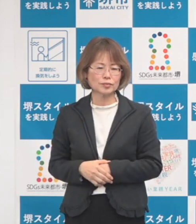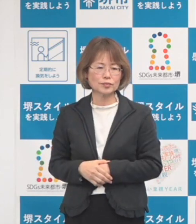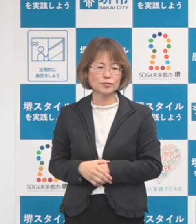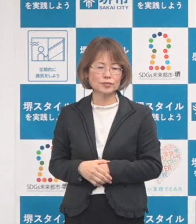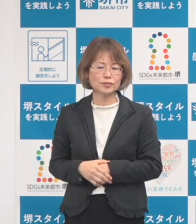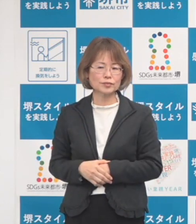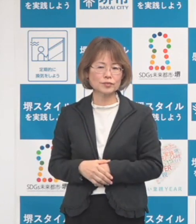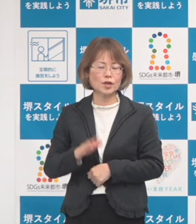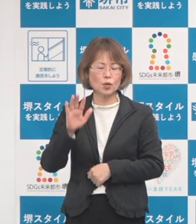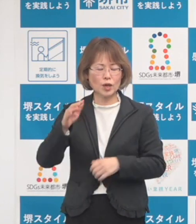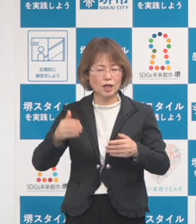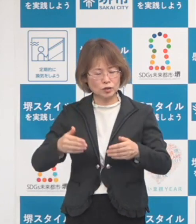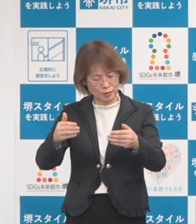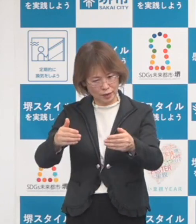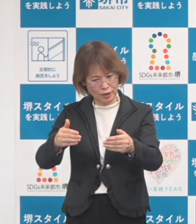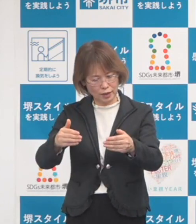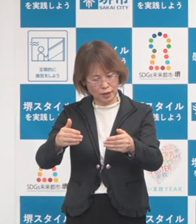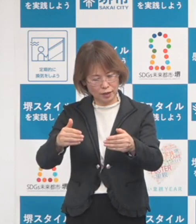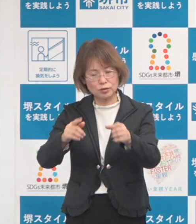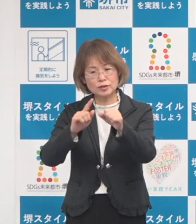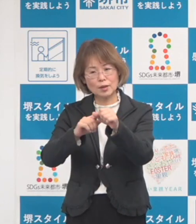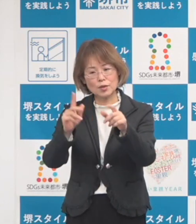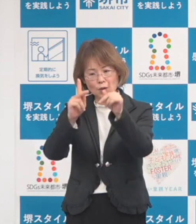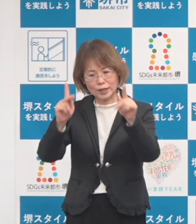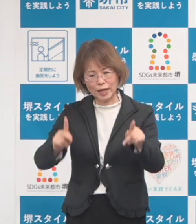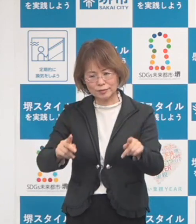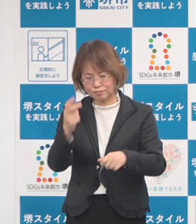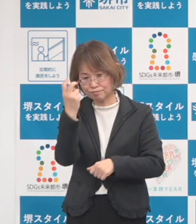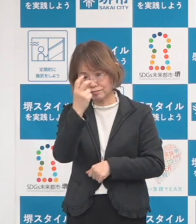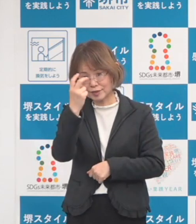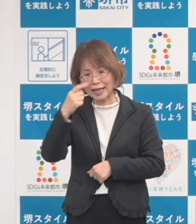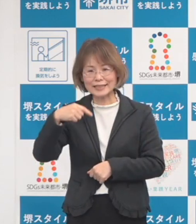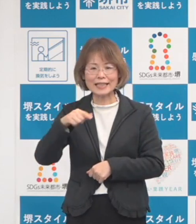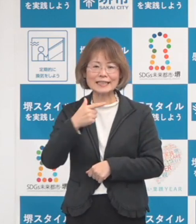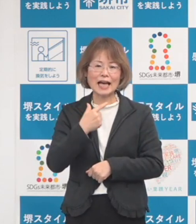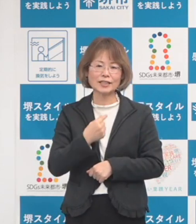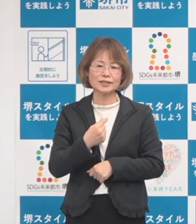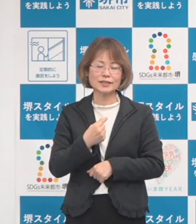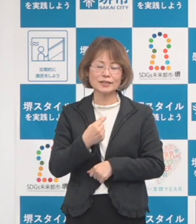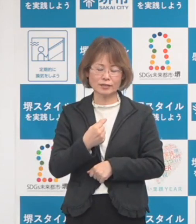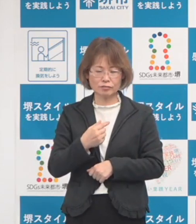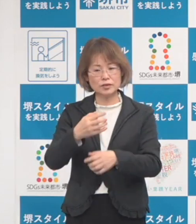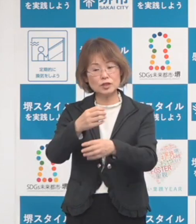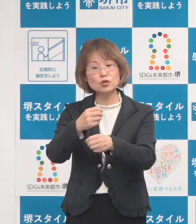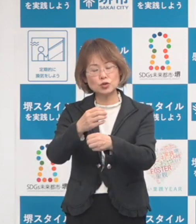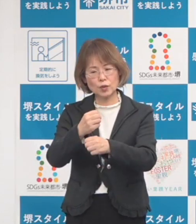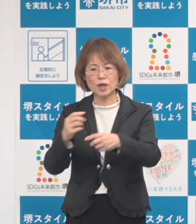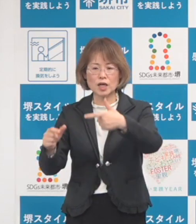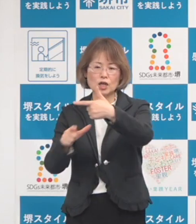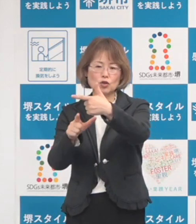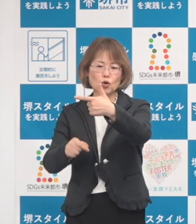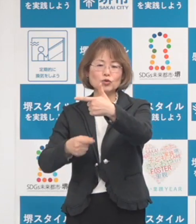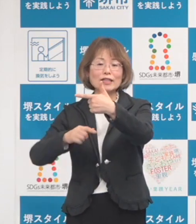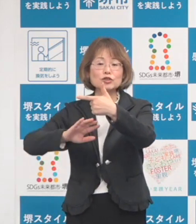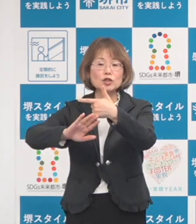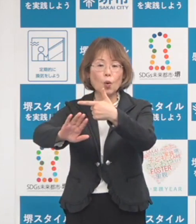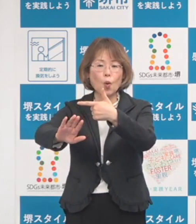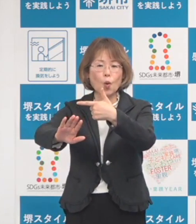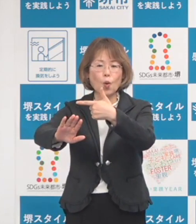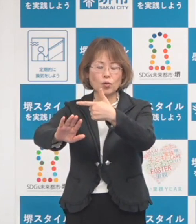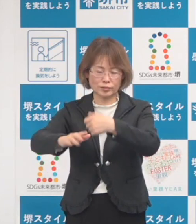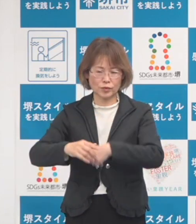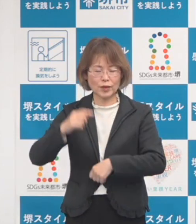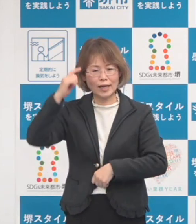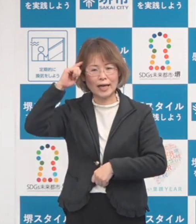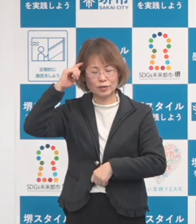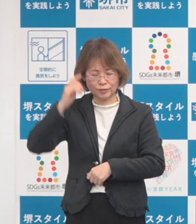これから進めていくにあたっての課題を抽出したいと考えております。時期としては6月以降としておりますので、まずはその